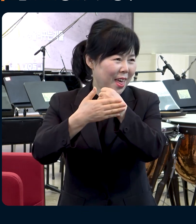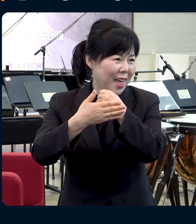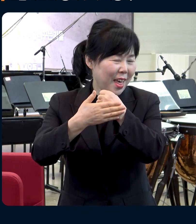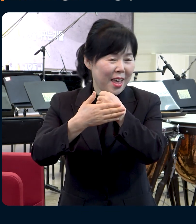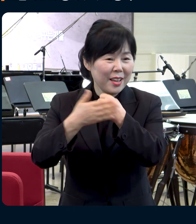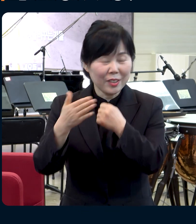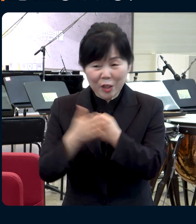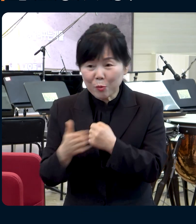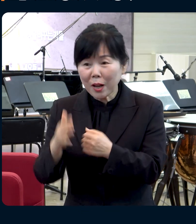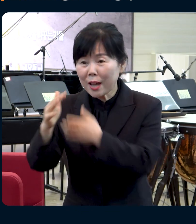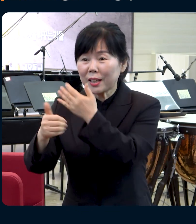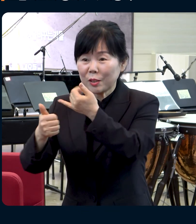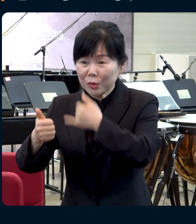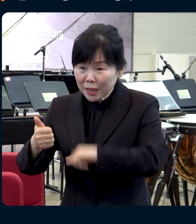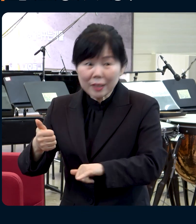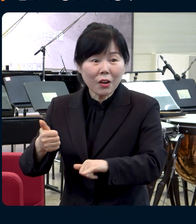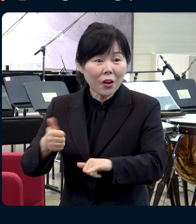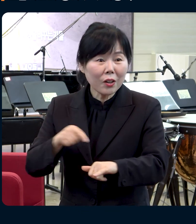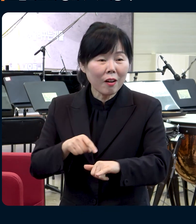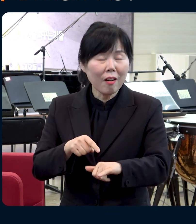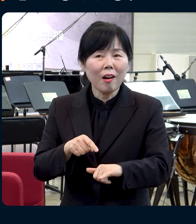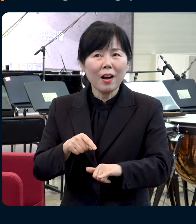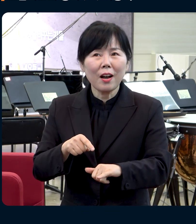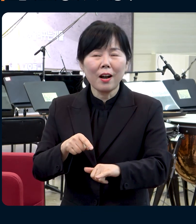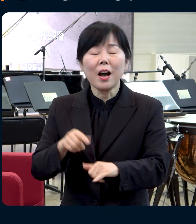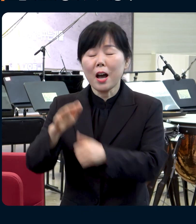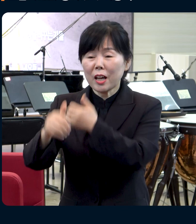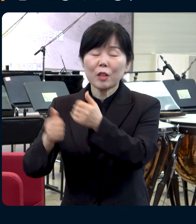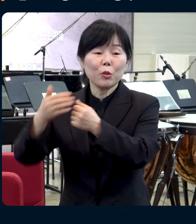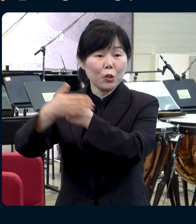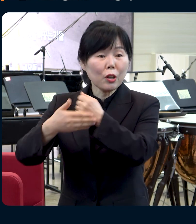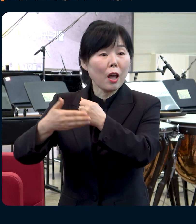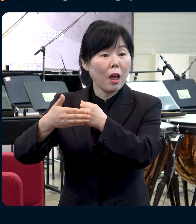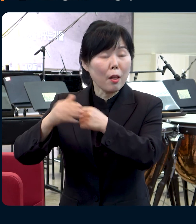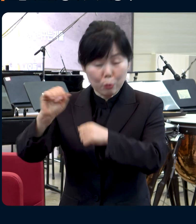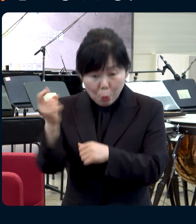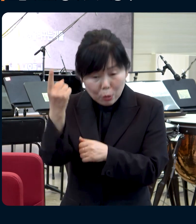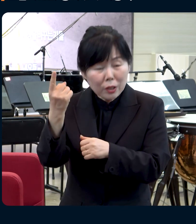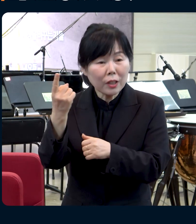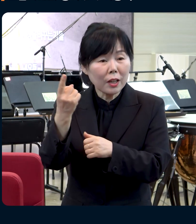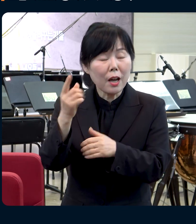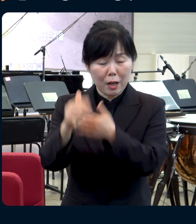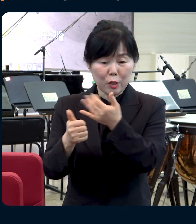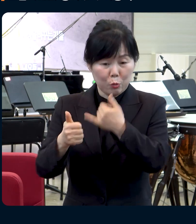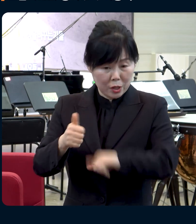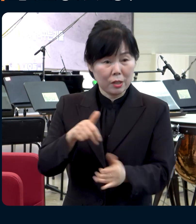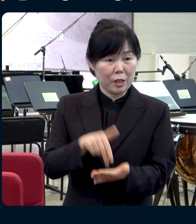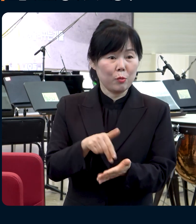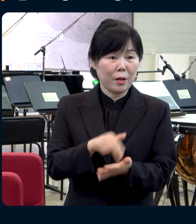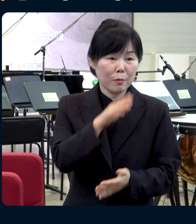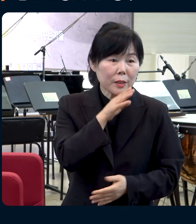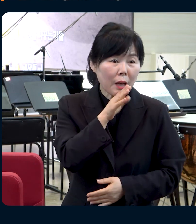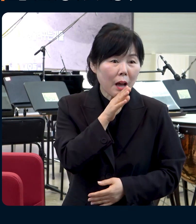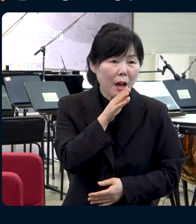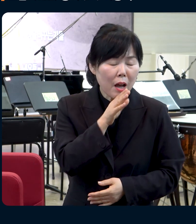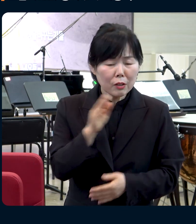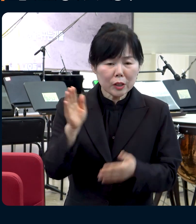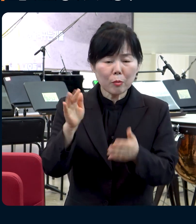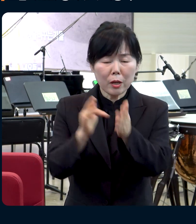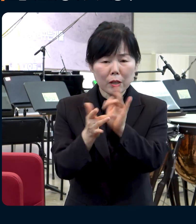여러분, 하나님의 자녀는 처음 은혜로 하나님의 자녀가 되지만 또한 그 이후의 삶 또한 우리는